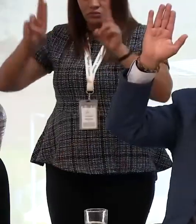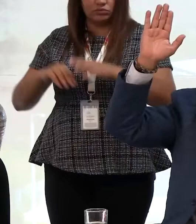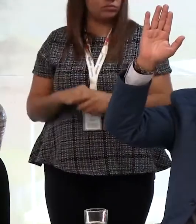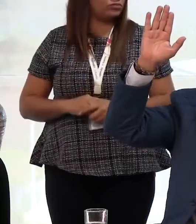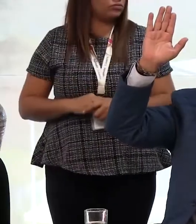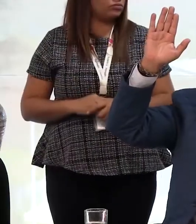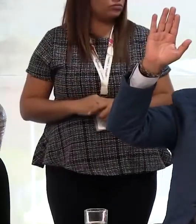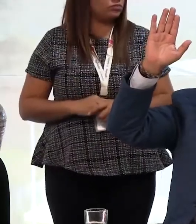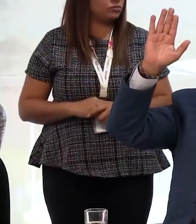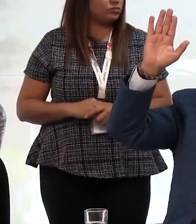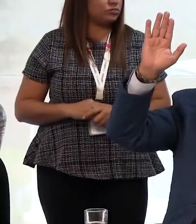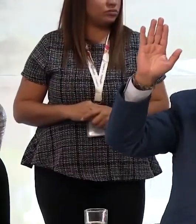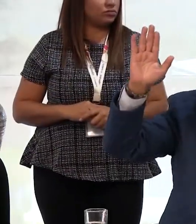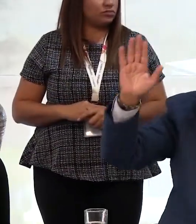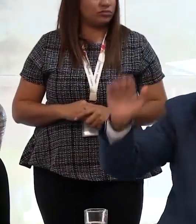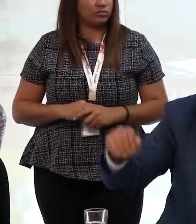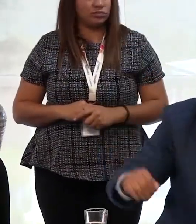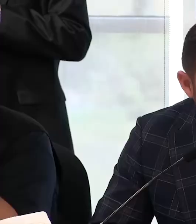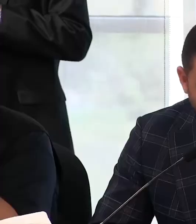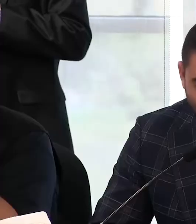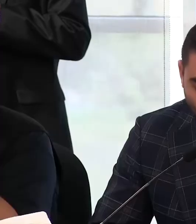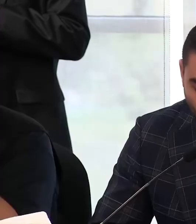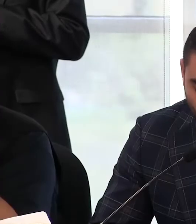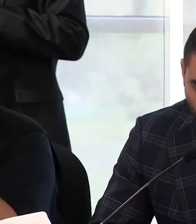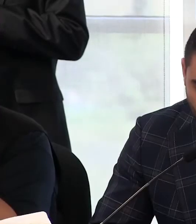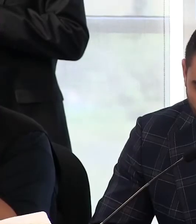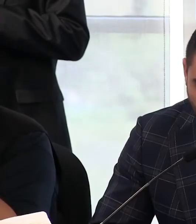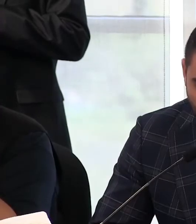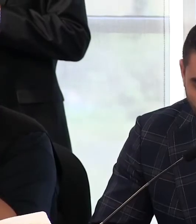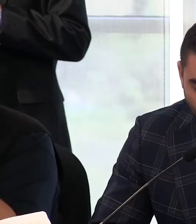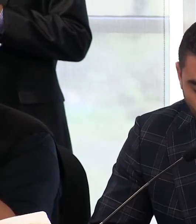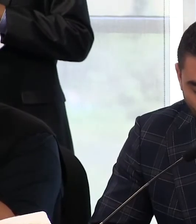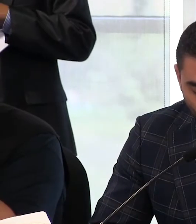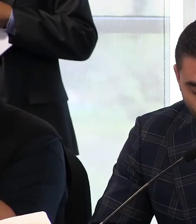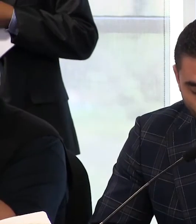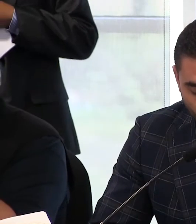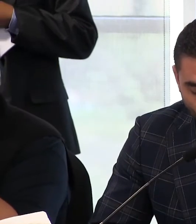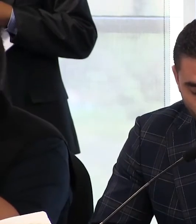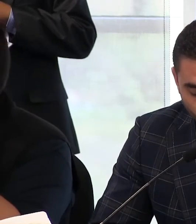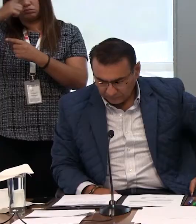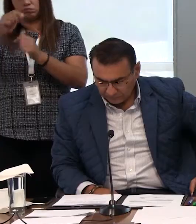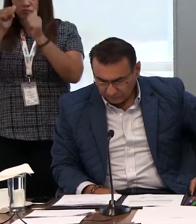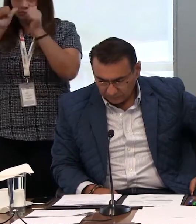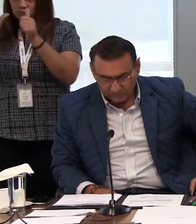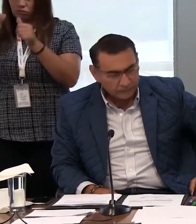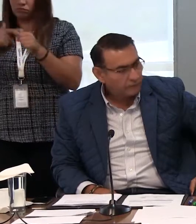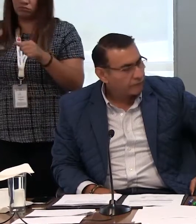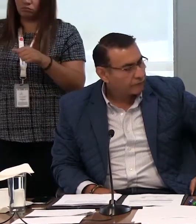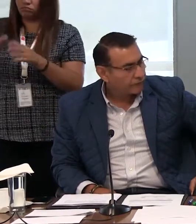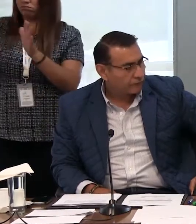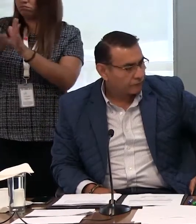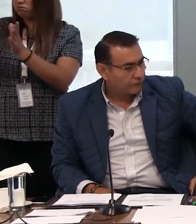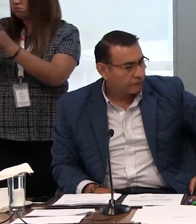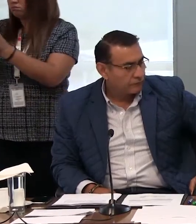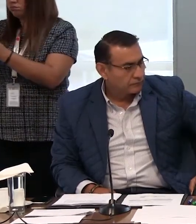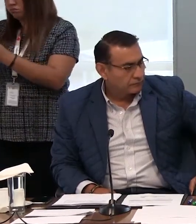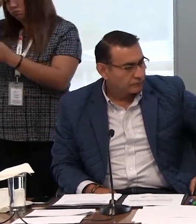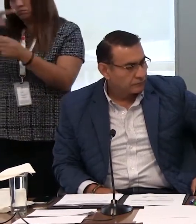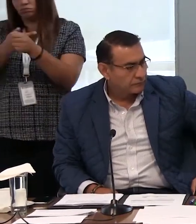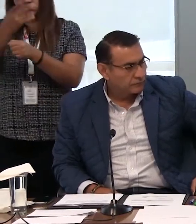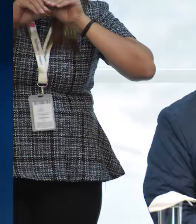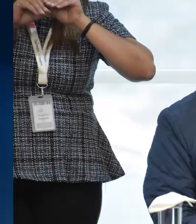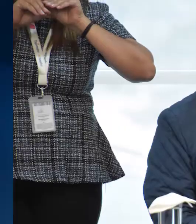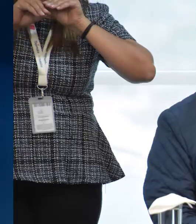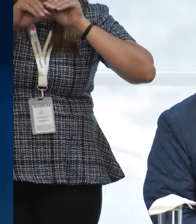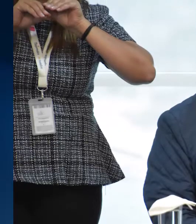tlaquepaque el municipio de tlajomulco y el instituto para el mejoramiento del hábitat para suministrar agua a pobladores de tlajomulco